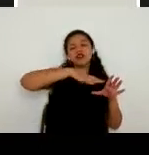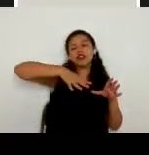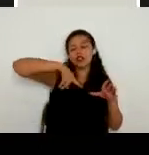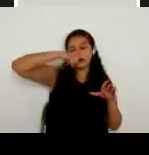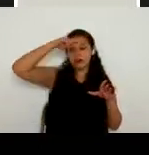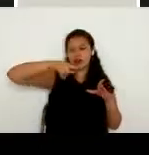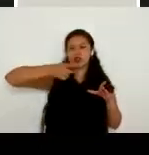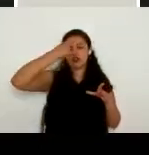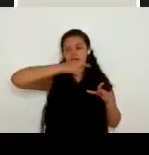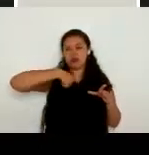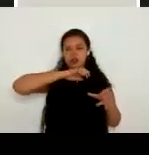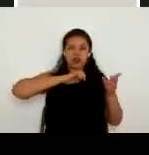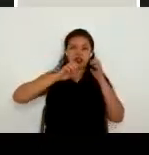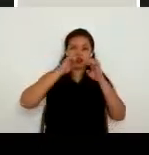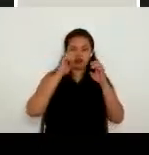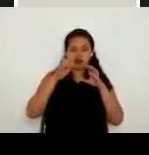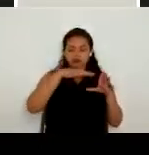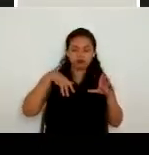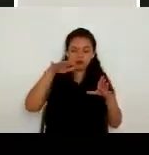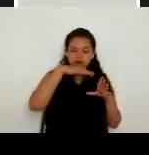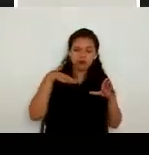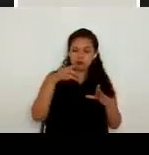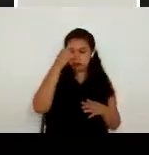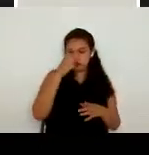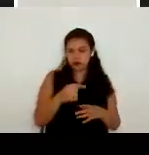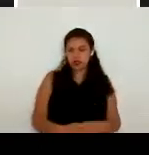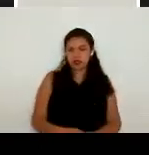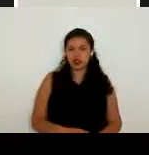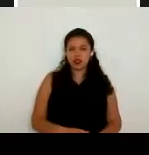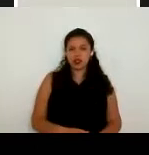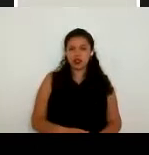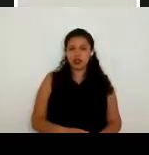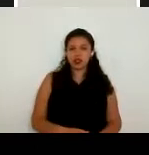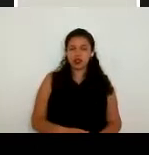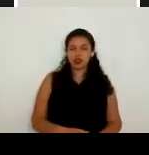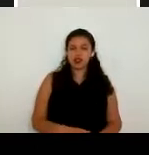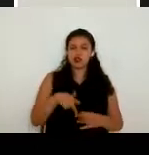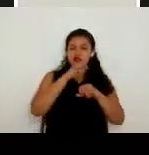nuestra para obtener la información correcta